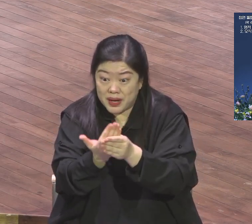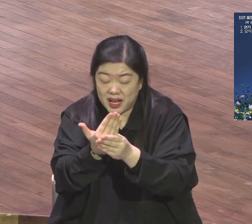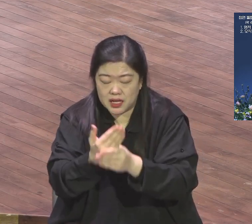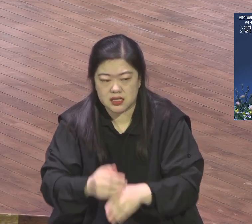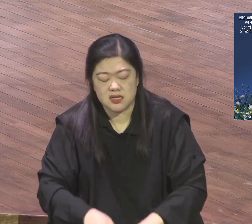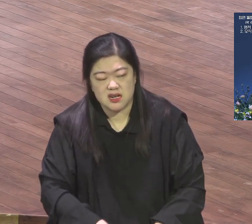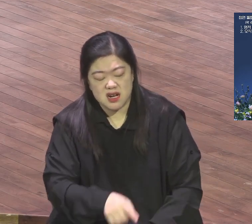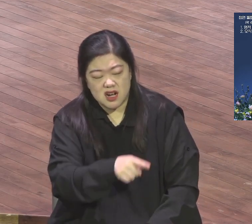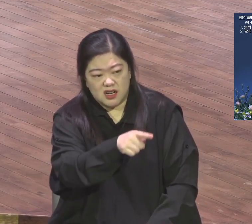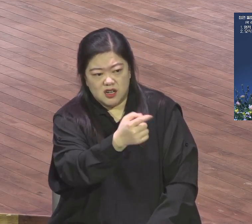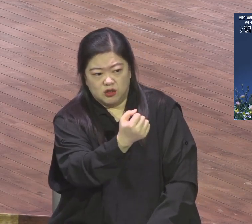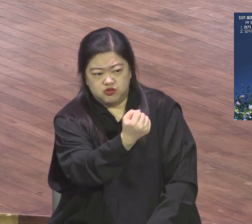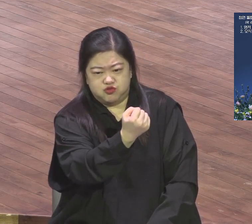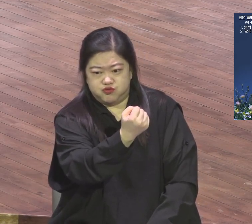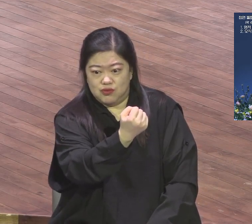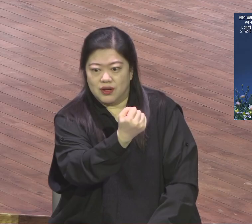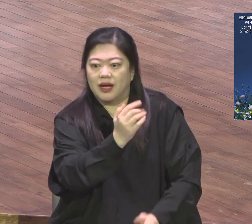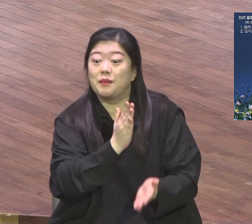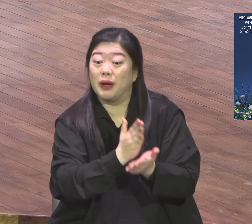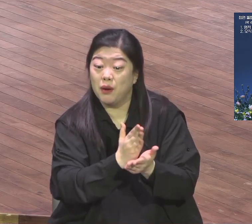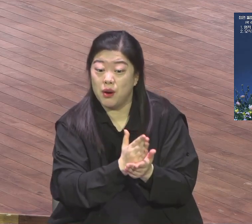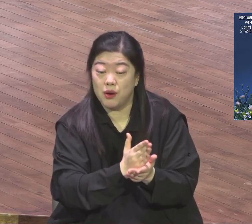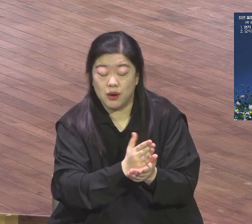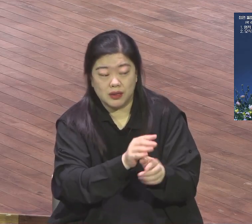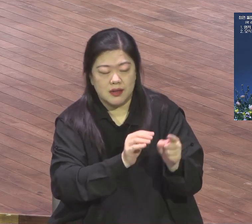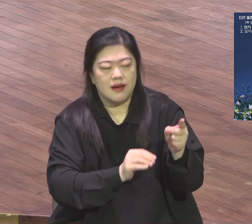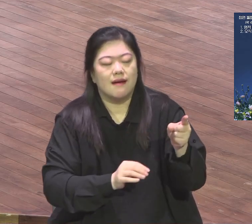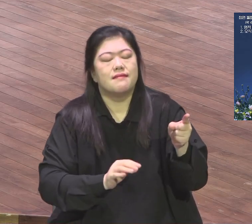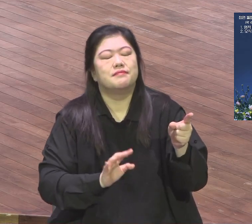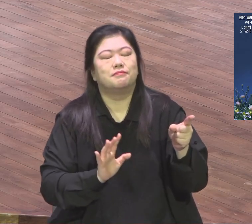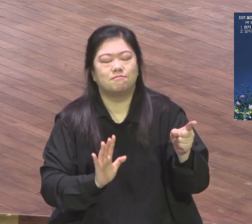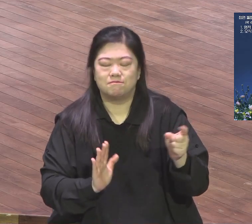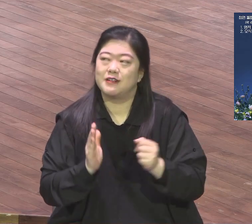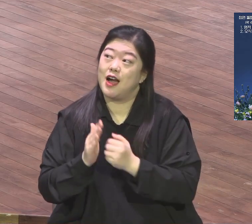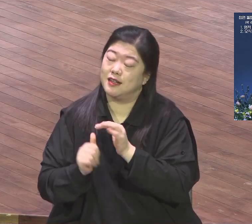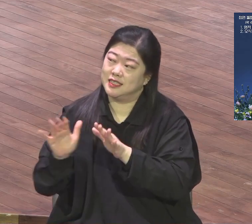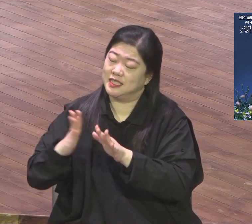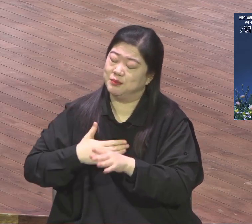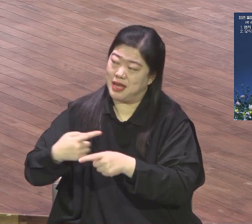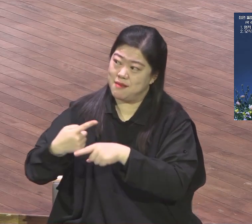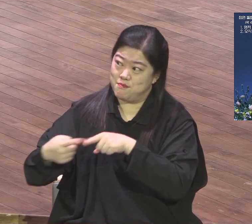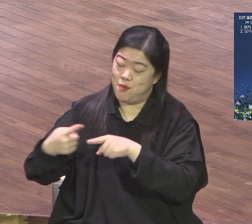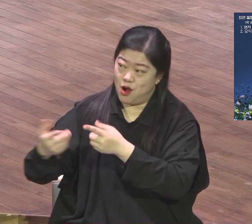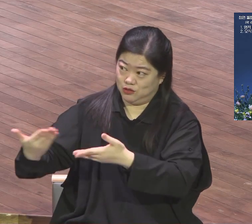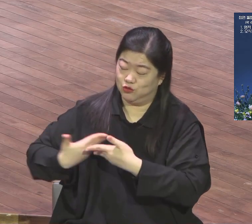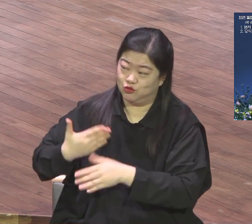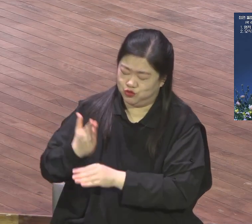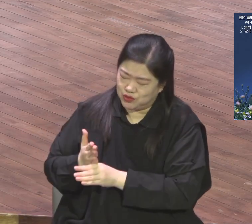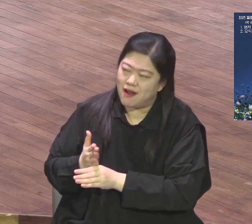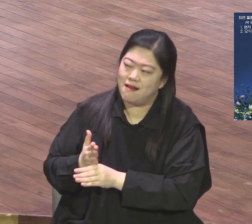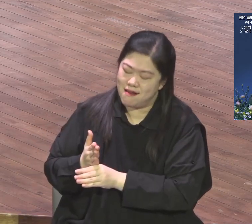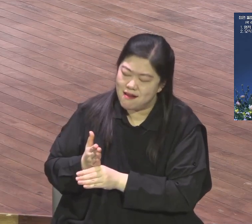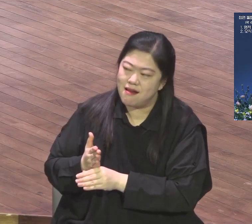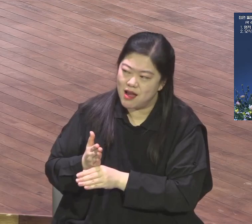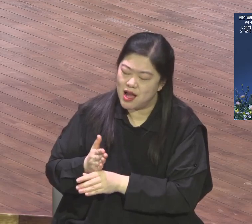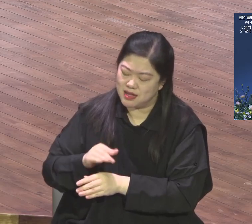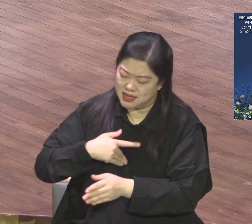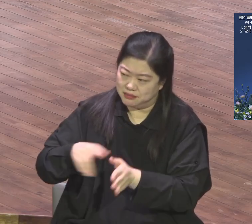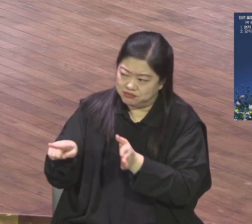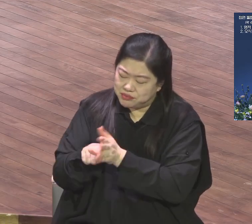저 인간이, 이게 아니에요. 그 전부 속은 거예요. 지금 하나님이 이 사건 통해 내 믿음을 테스트하시구나.